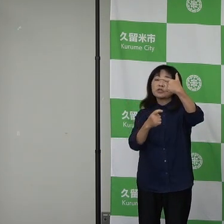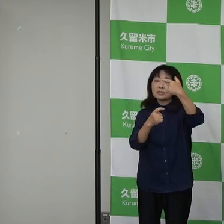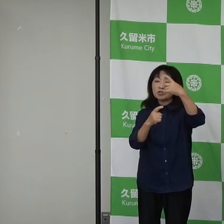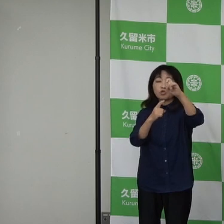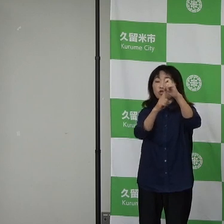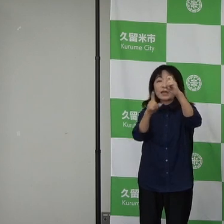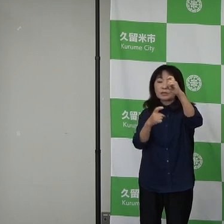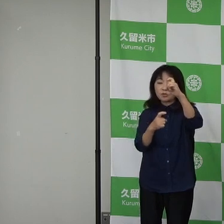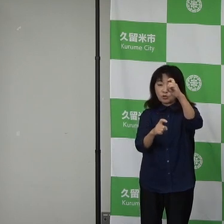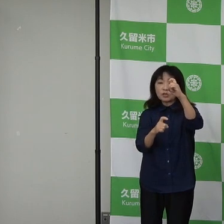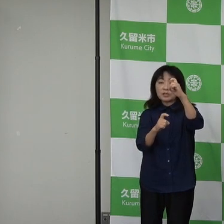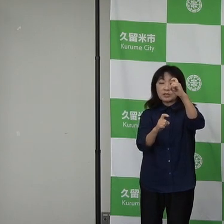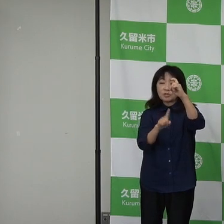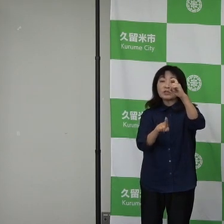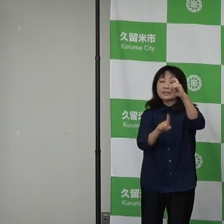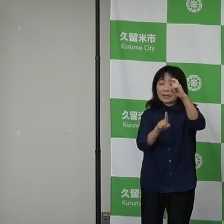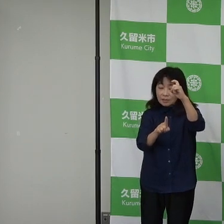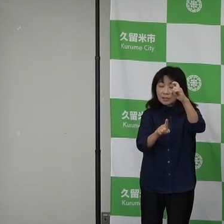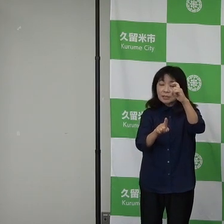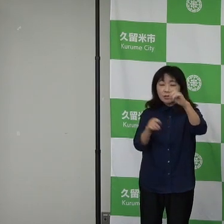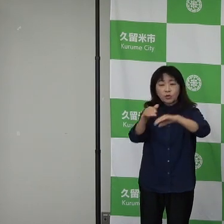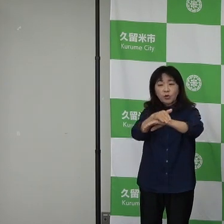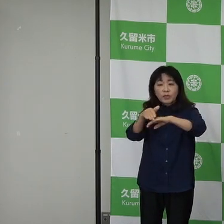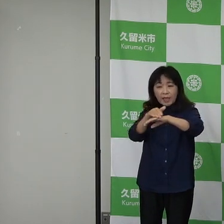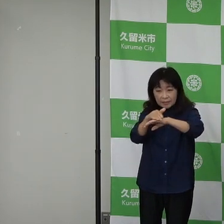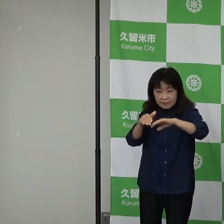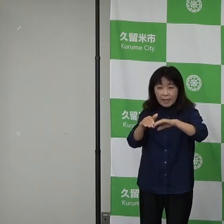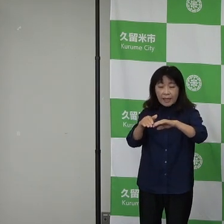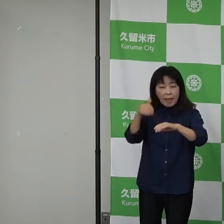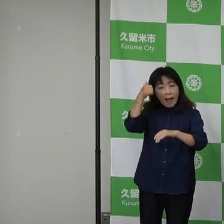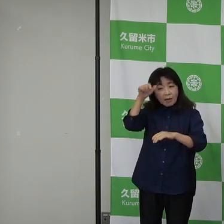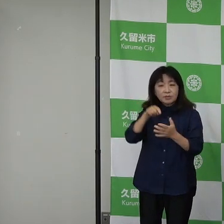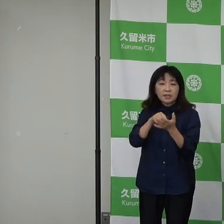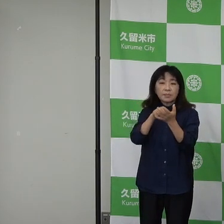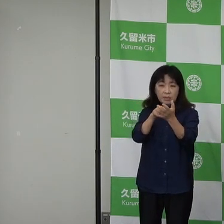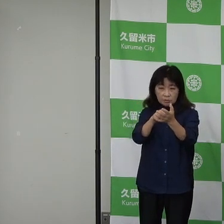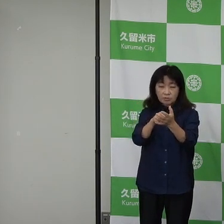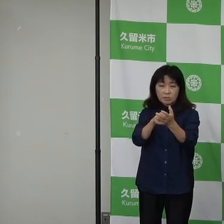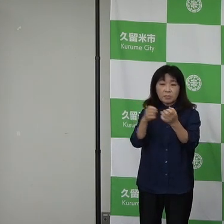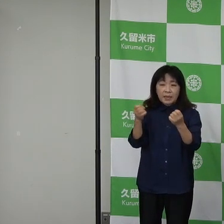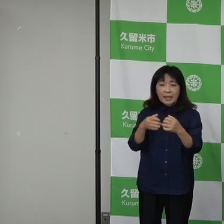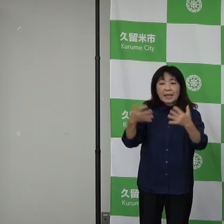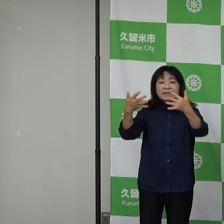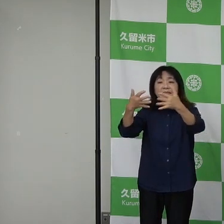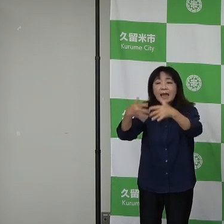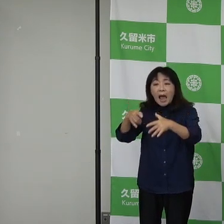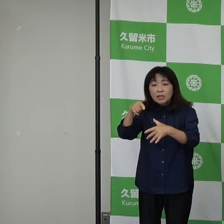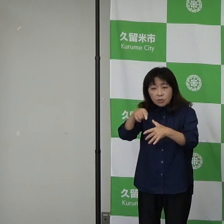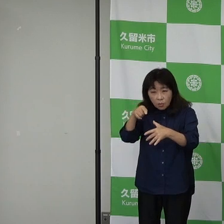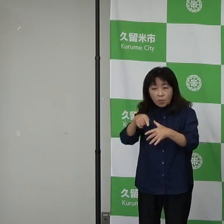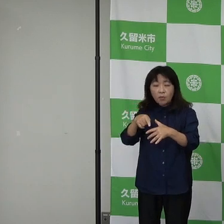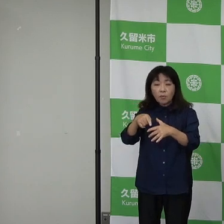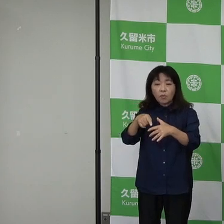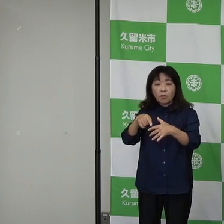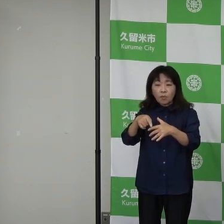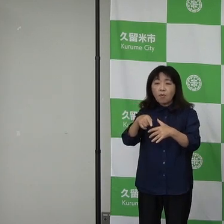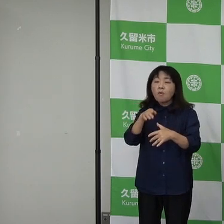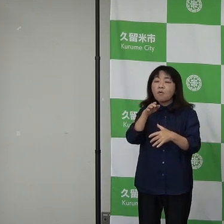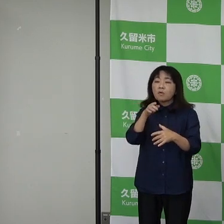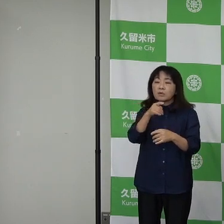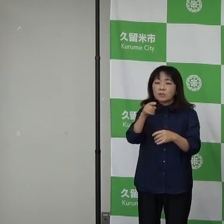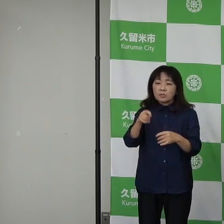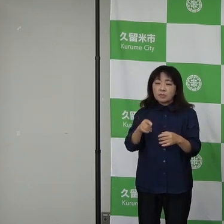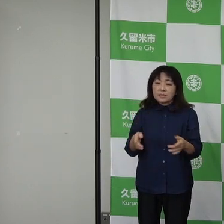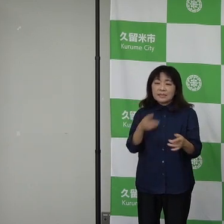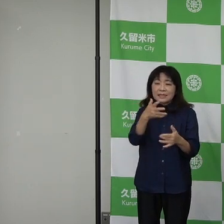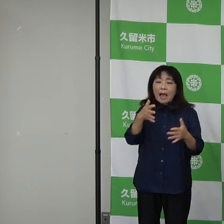目指し、改正案を提案をいたしています。またコンビニと同じ交付端末を本庁舎1階に